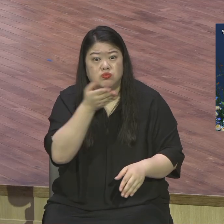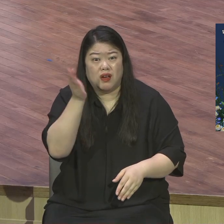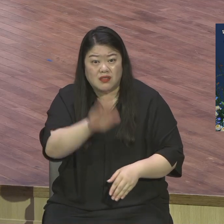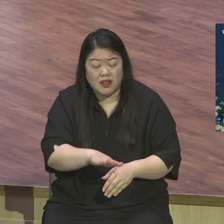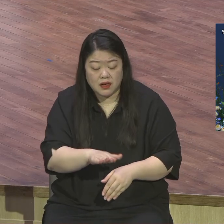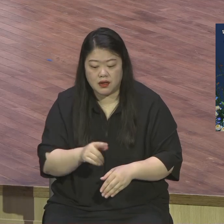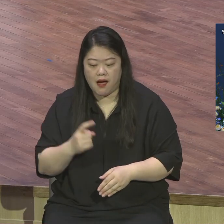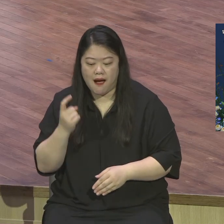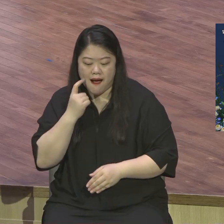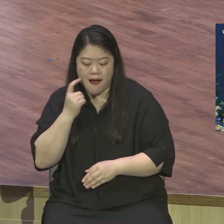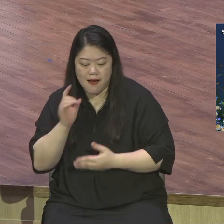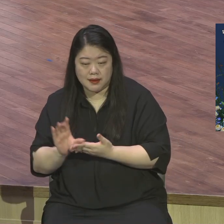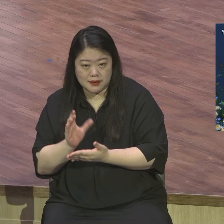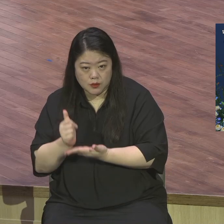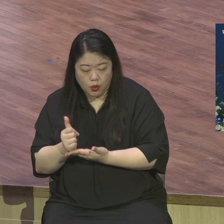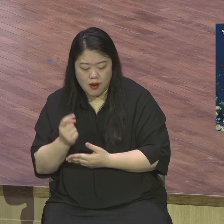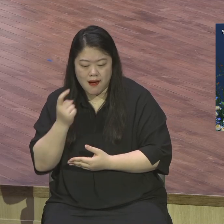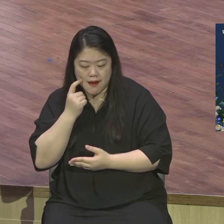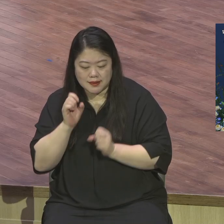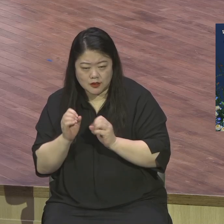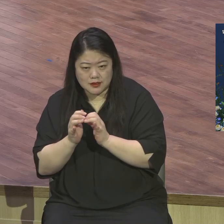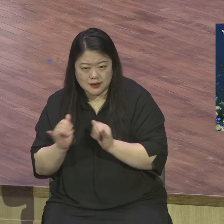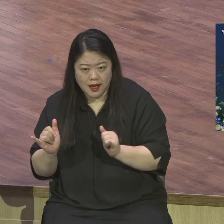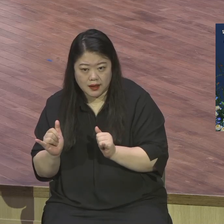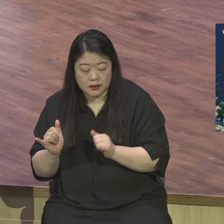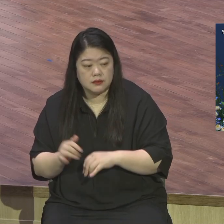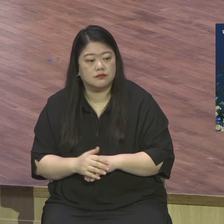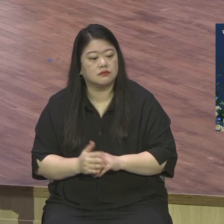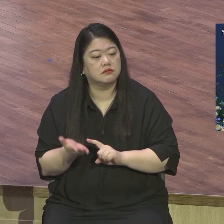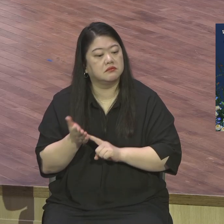놔두지 않는다는 것입니다. 미역한다.